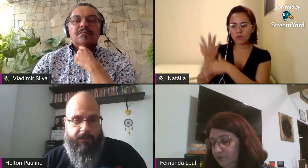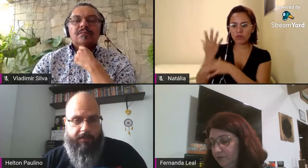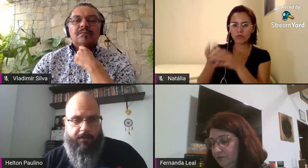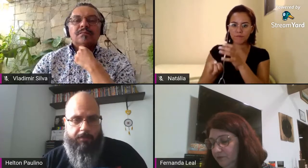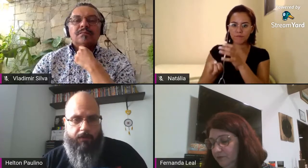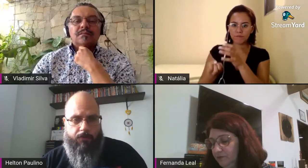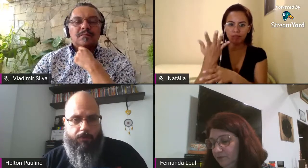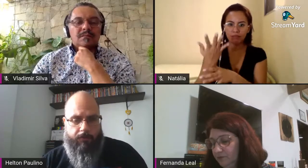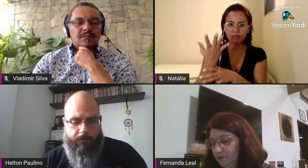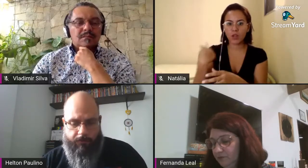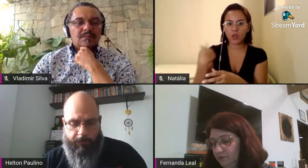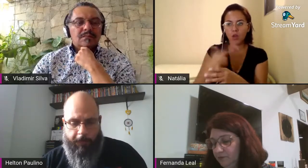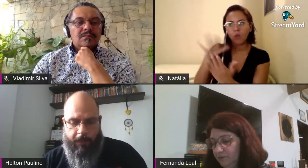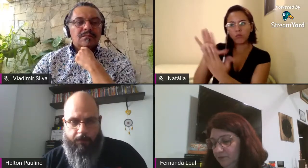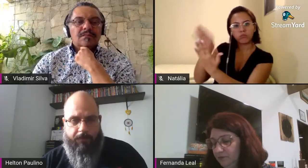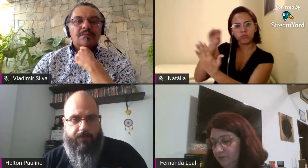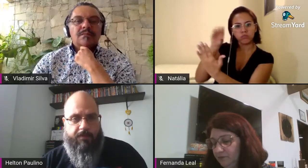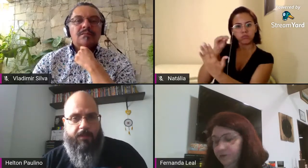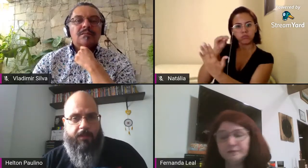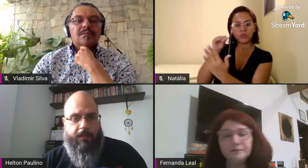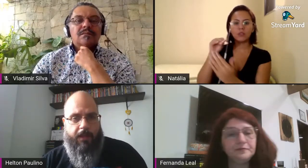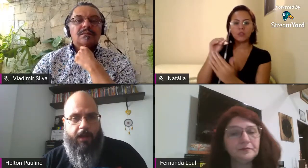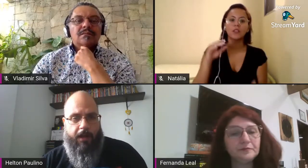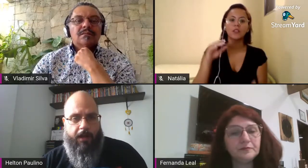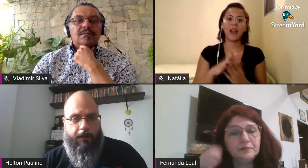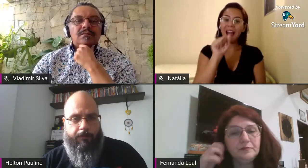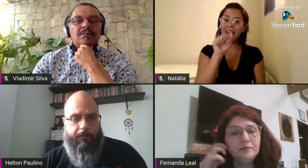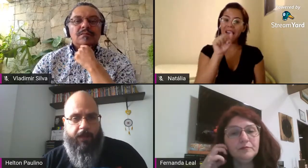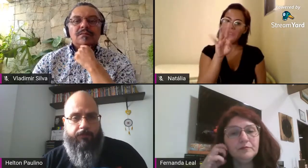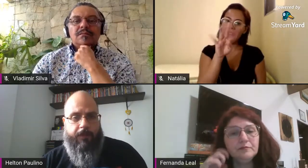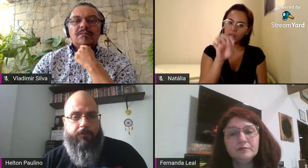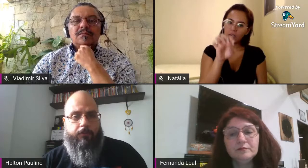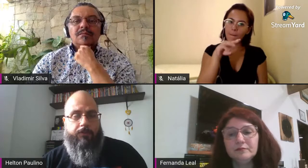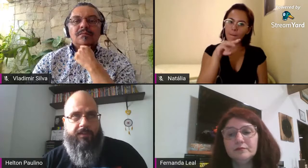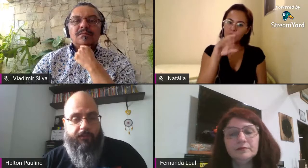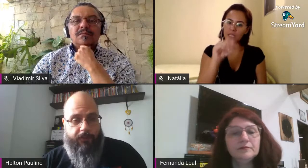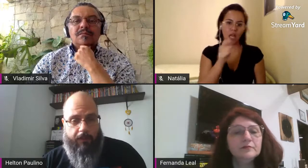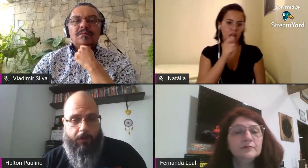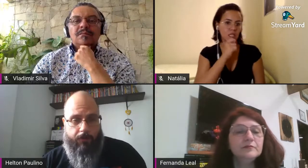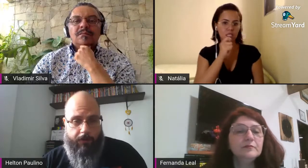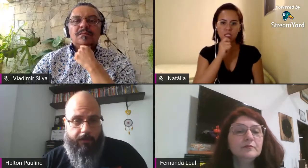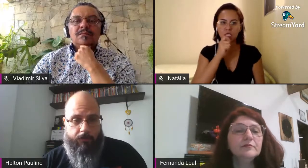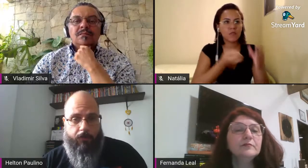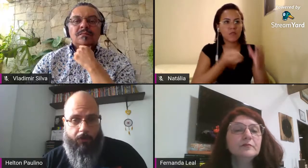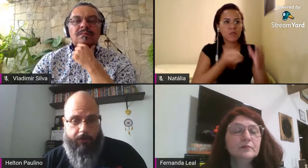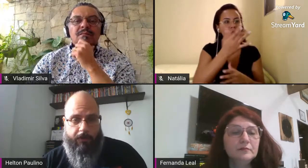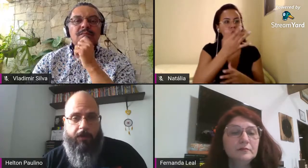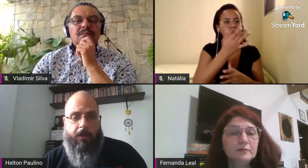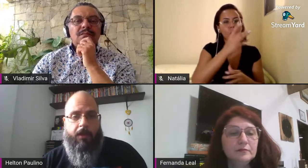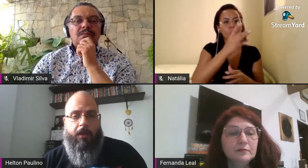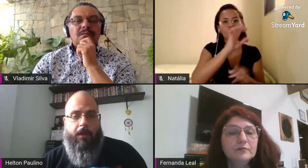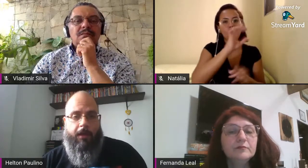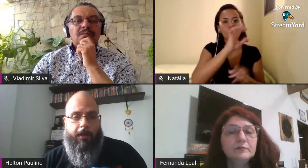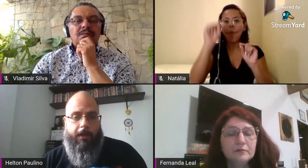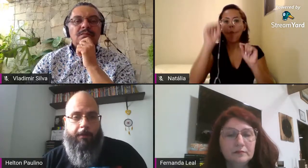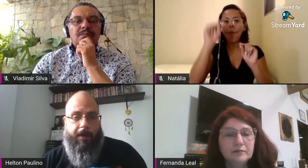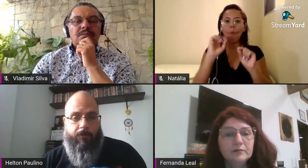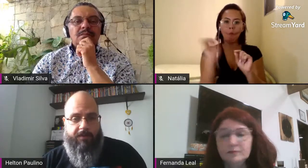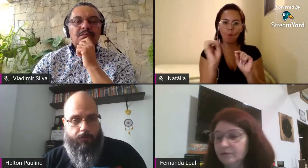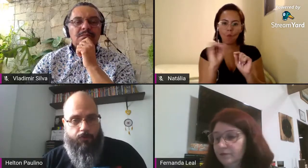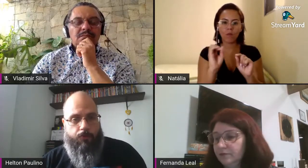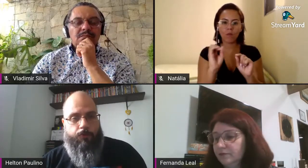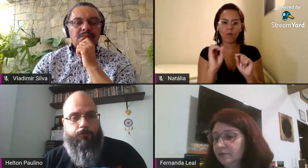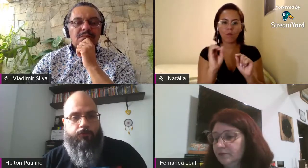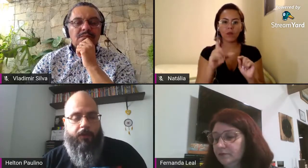não. A gente recebeu uma visita da Universidade Estadual do Rio Grande do Norte,